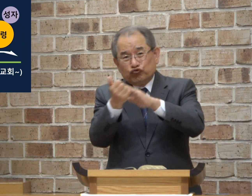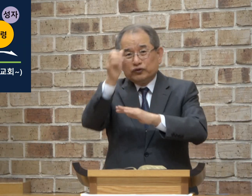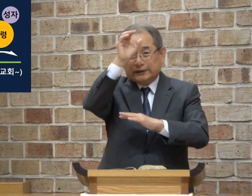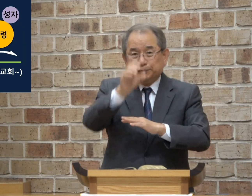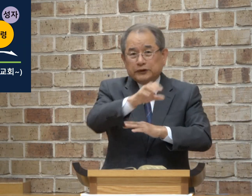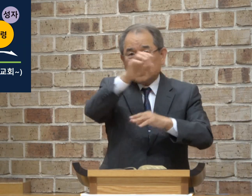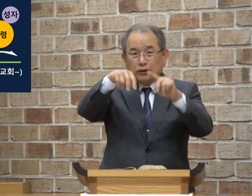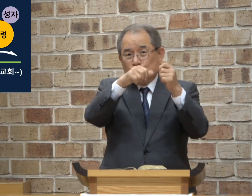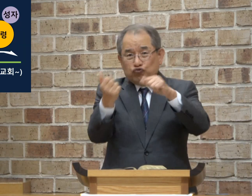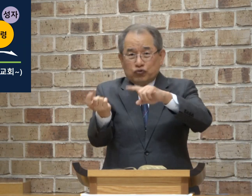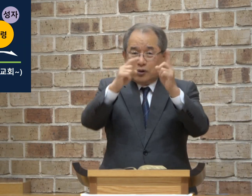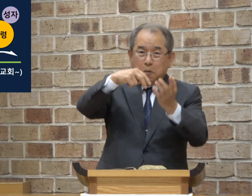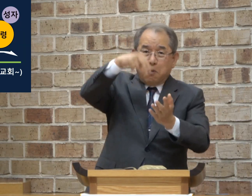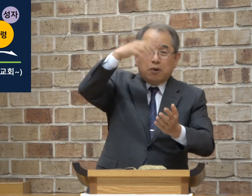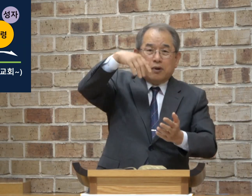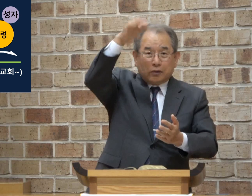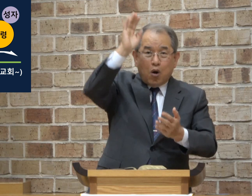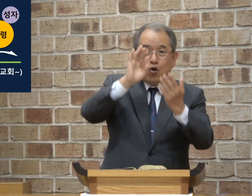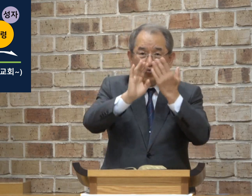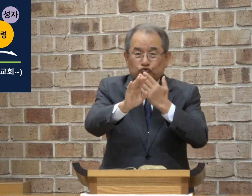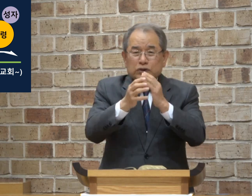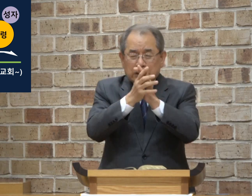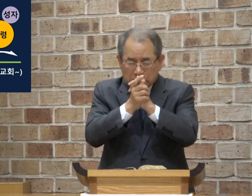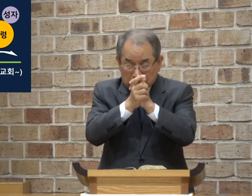초대교회부터 예수님이 십자가에 달려 죽으시고